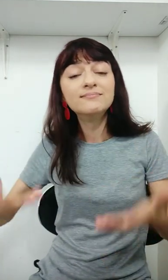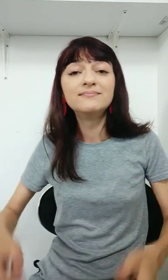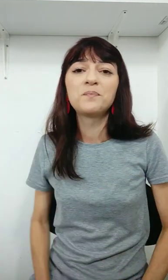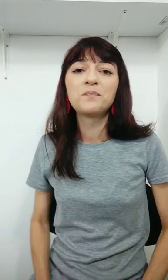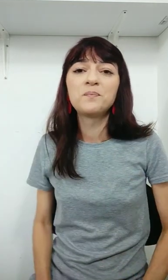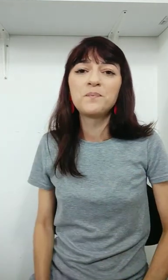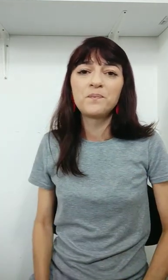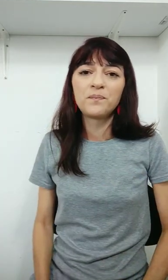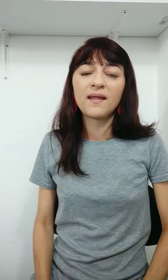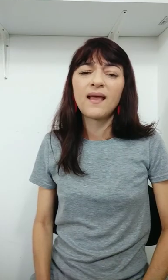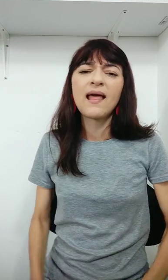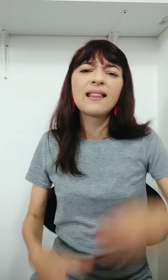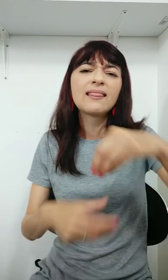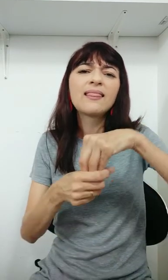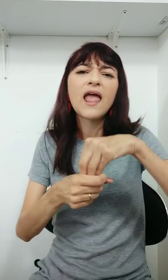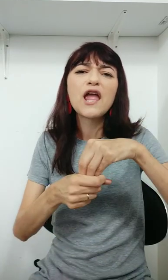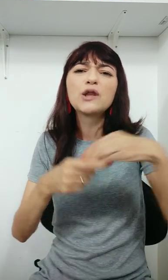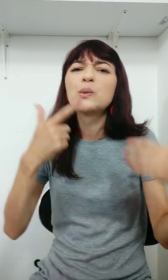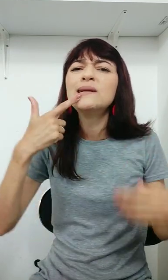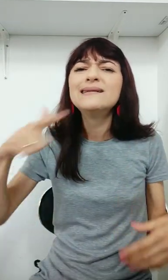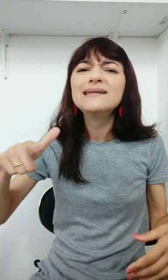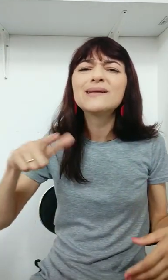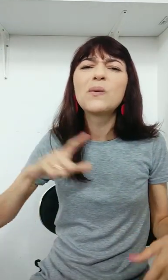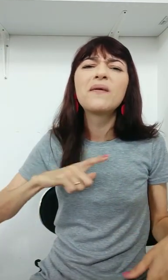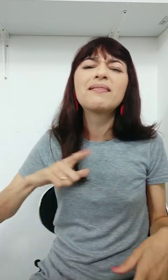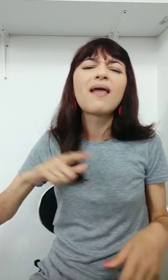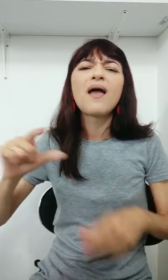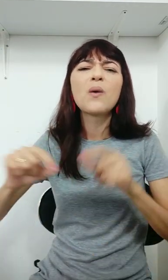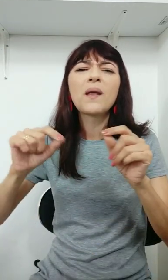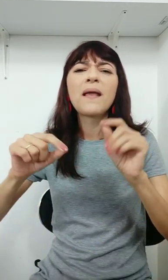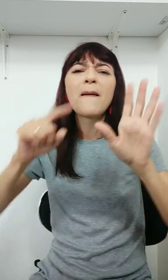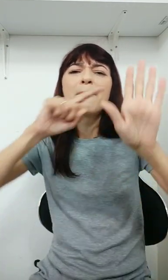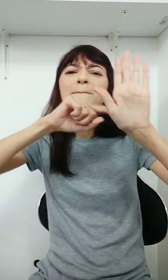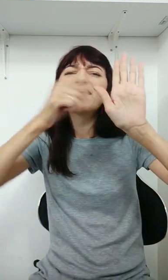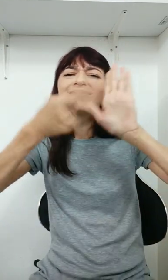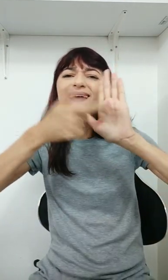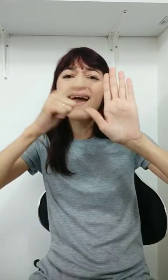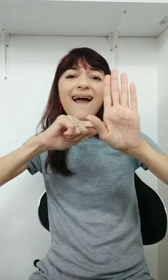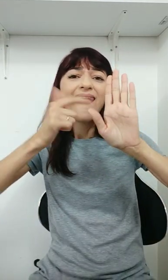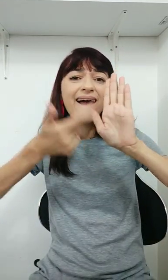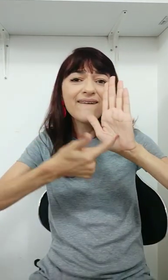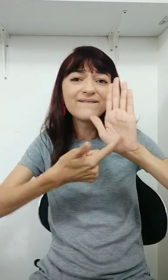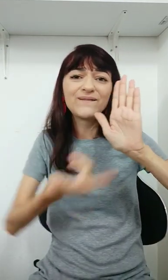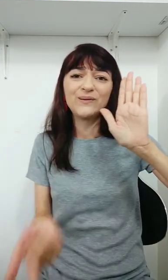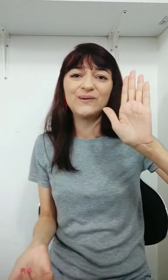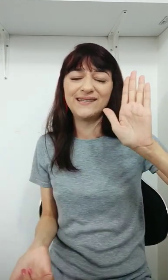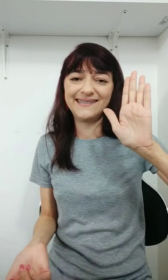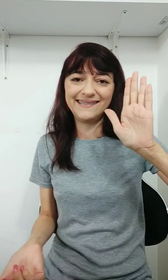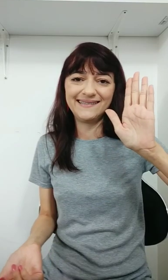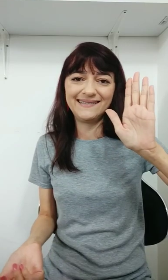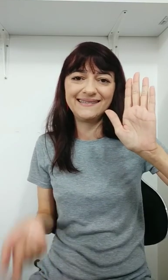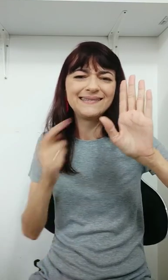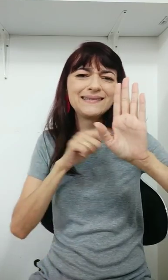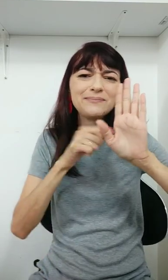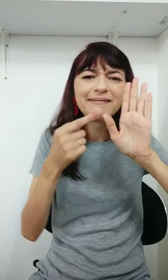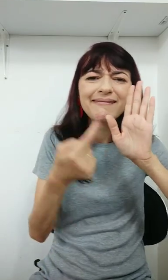As línguas de sinais, a língua de sinais faz parte da cultura surda, né? As metáforas, por exemplo, da língua de sinais, que